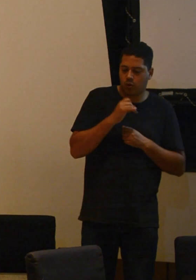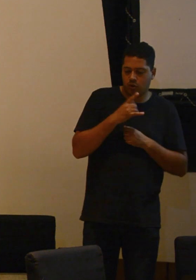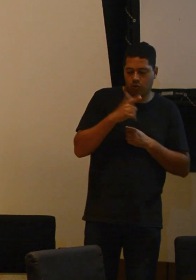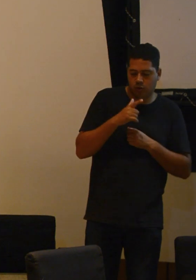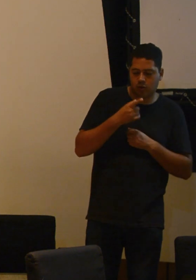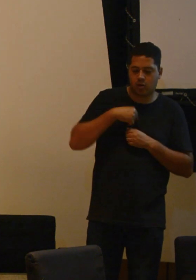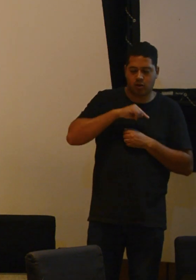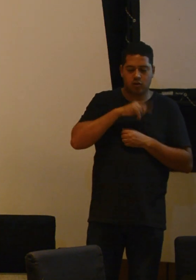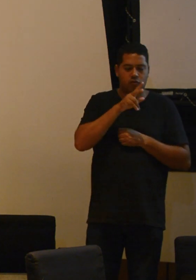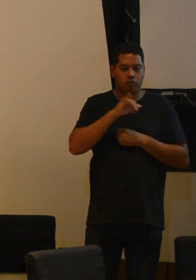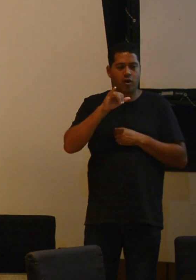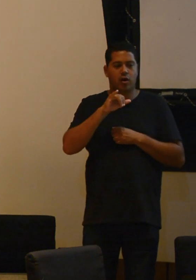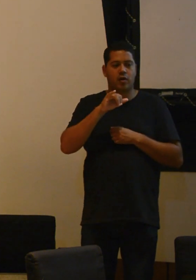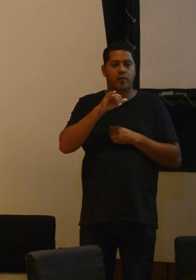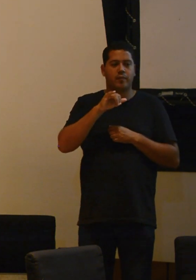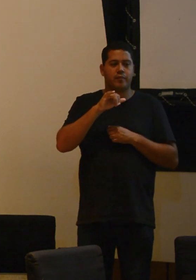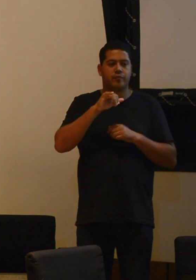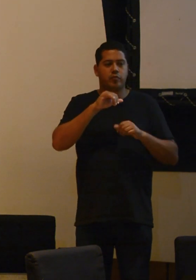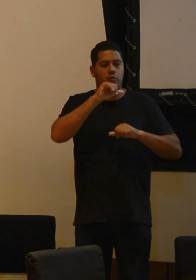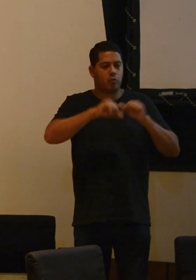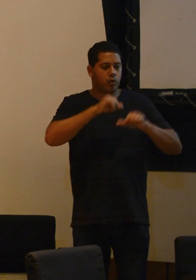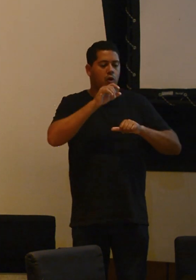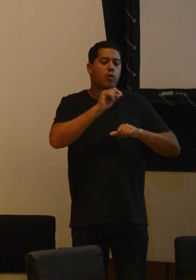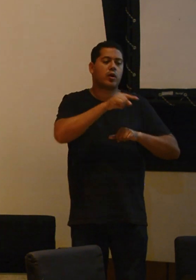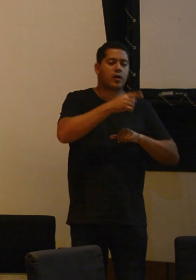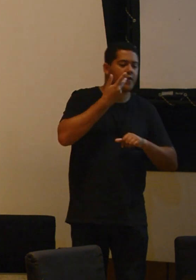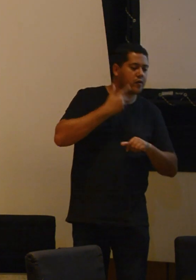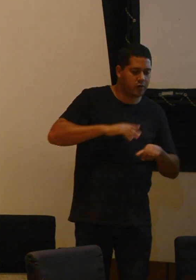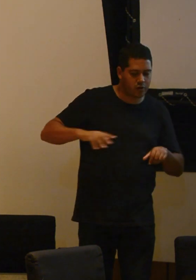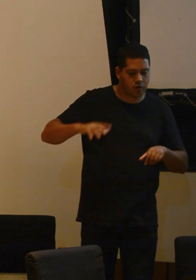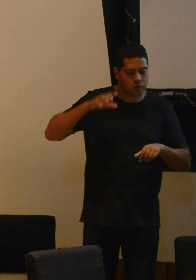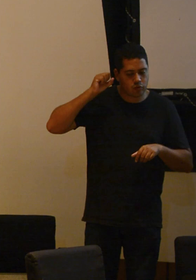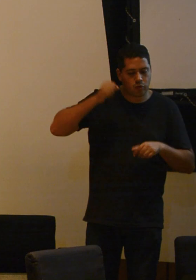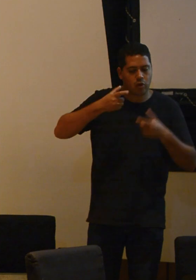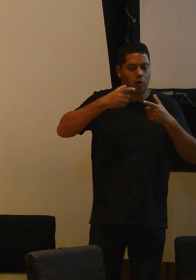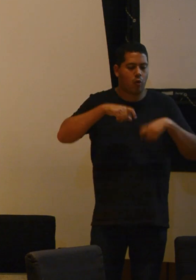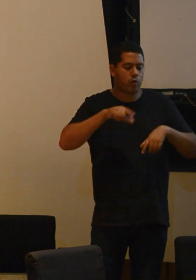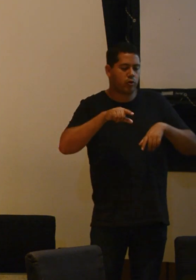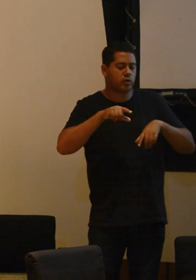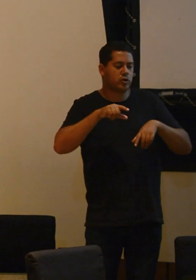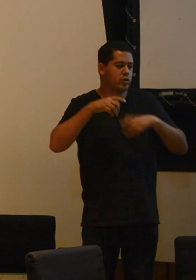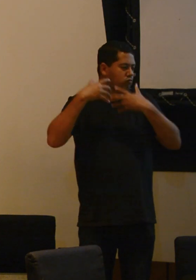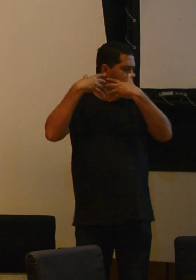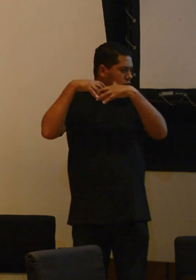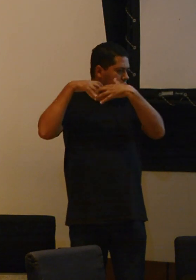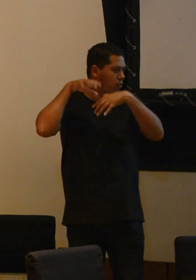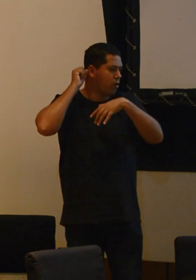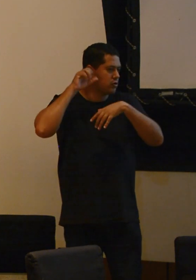a gente vai ter que caracterizar o que aquela criança ouve e onde no sistema auditivo